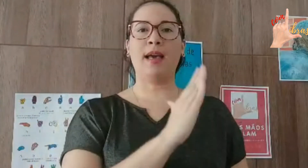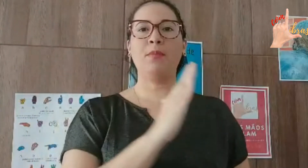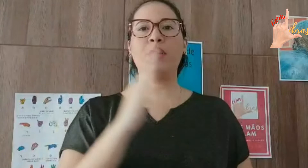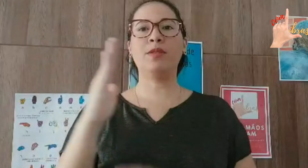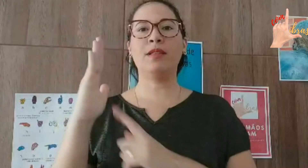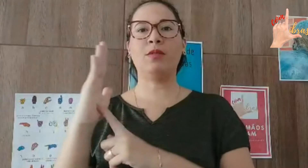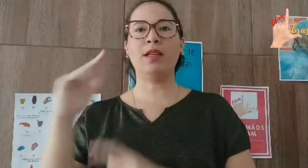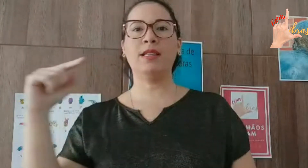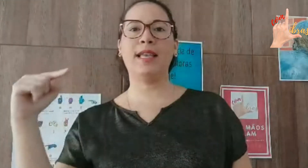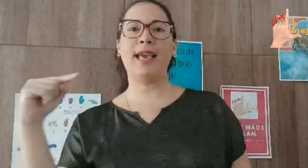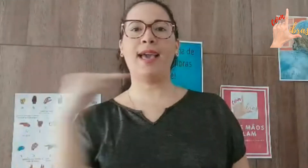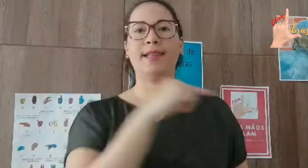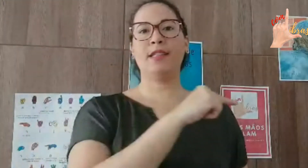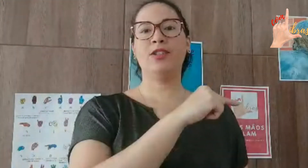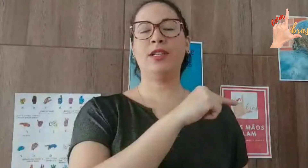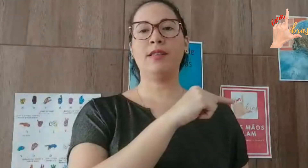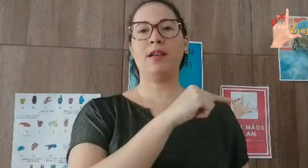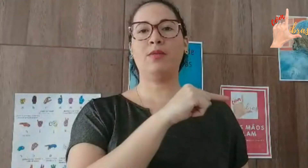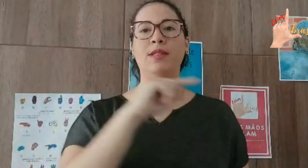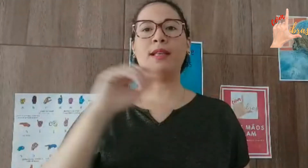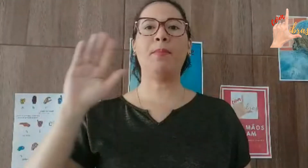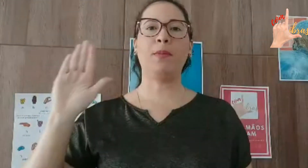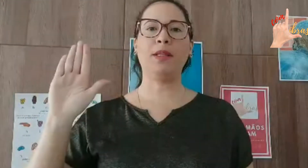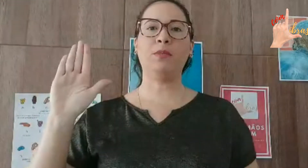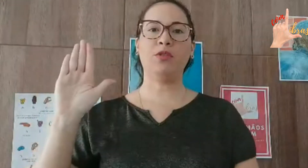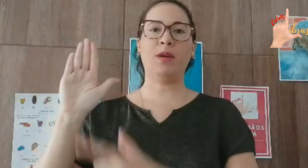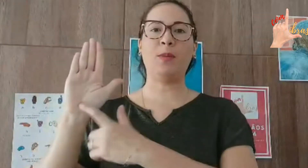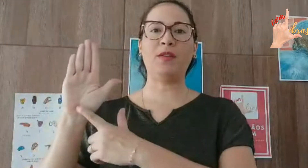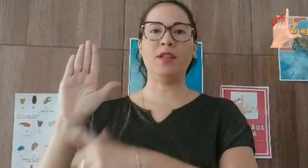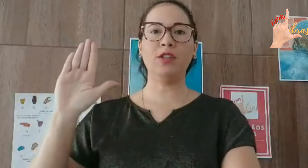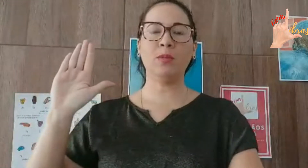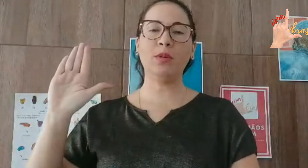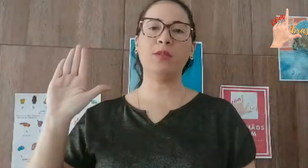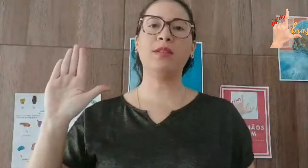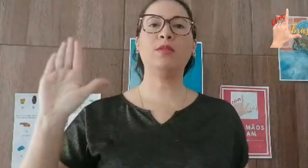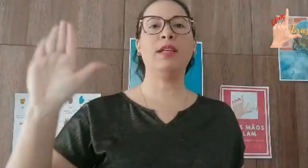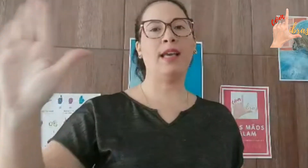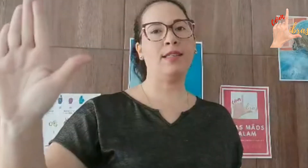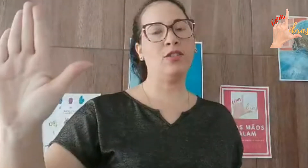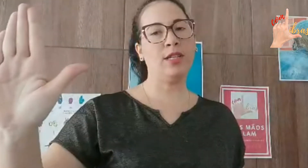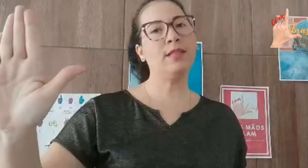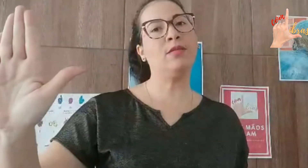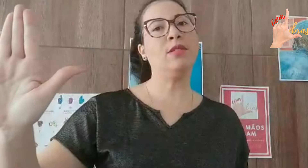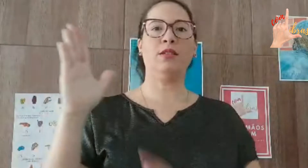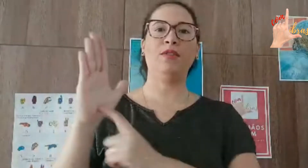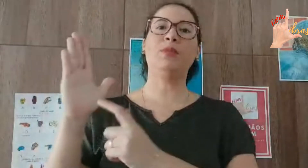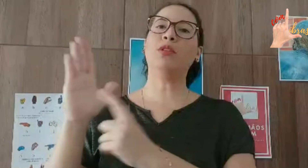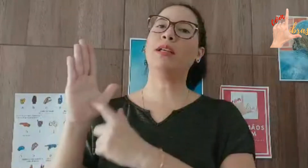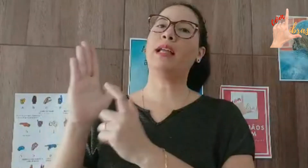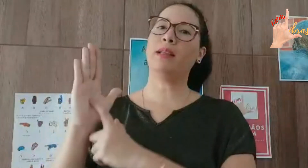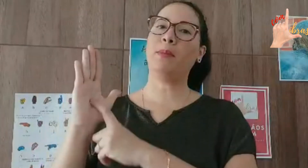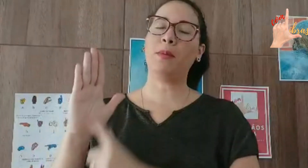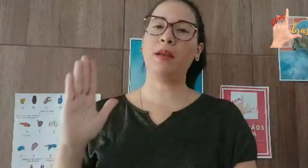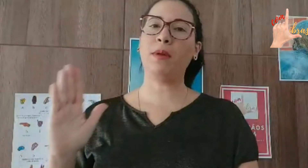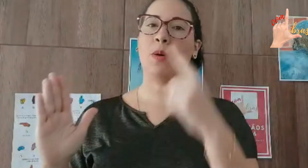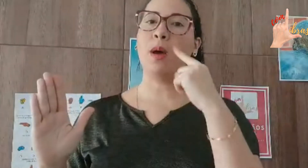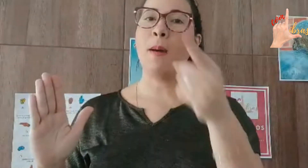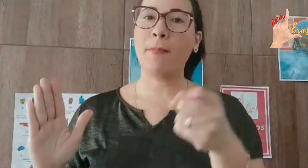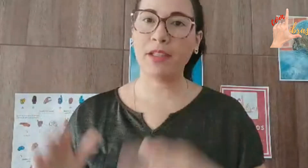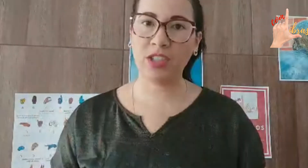porque o sinal tem que ter essa direção. Se a palma da mão estiver para frente, é porque o sinal tem essa direção. Então, fique muito ligado na palma da mão. Preste